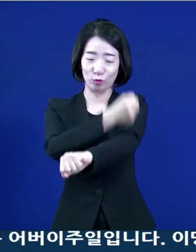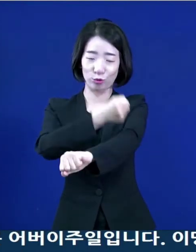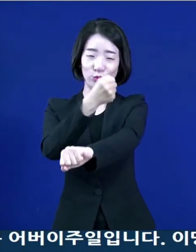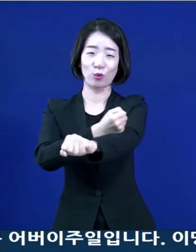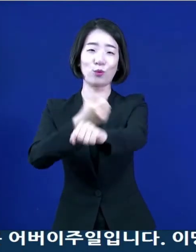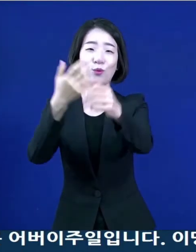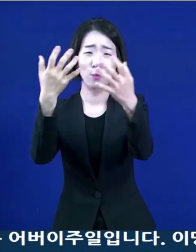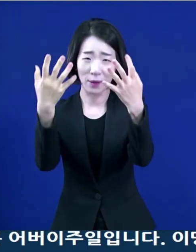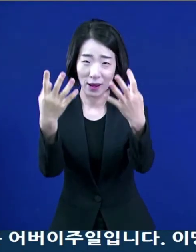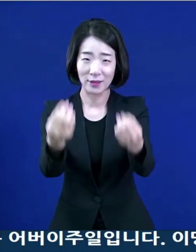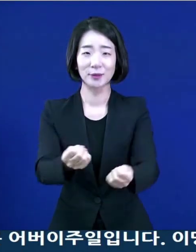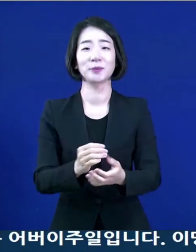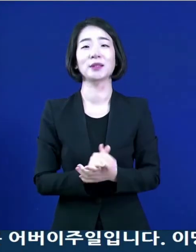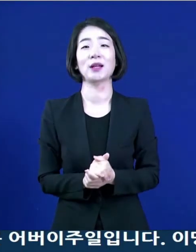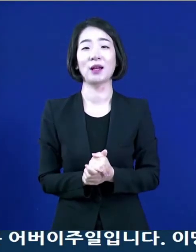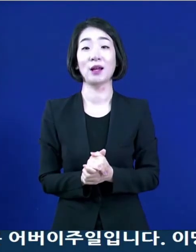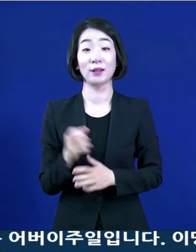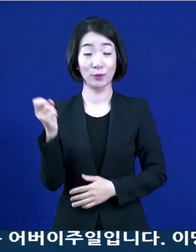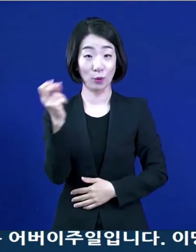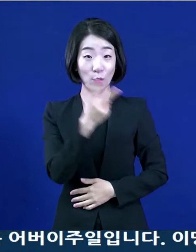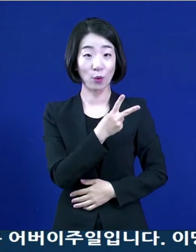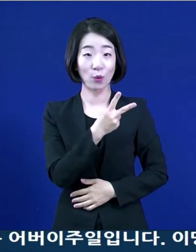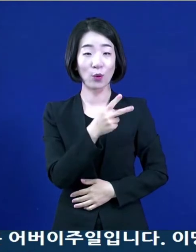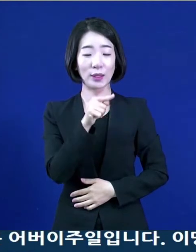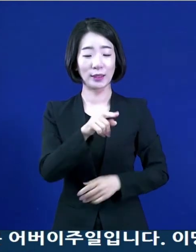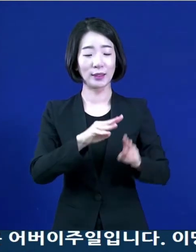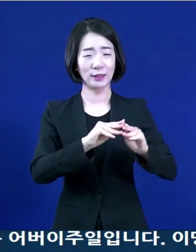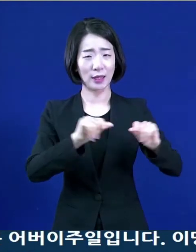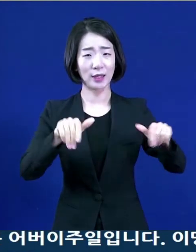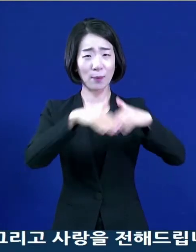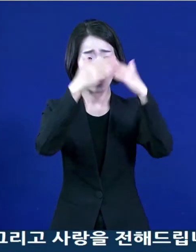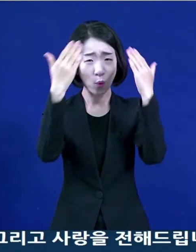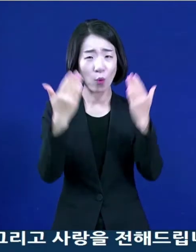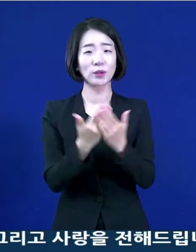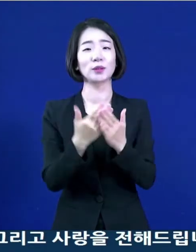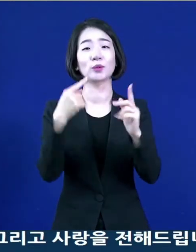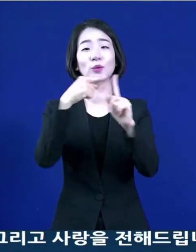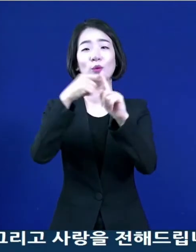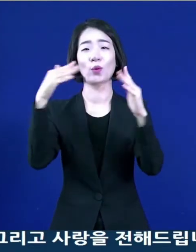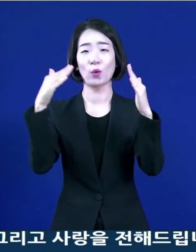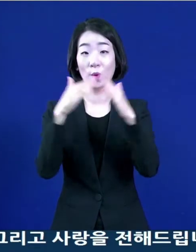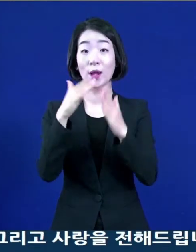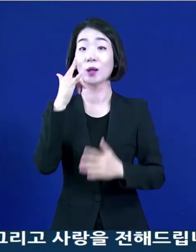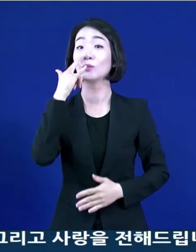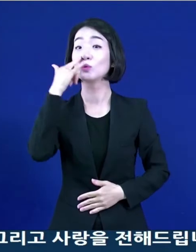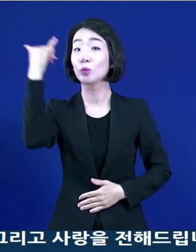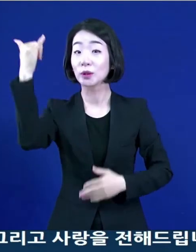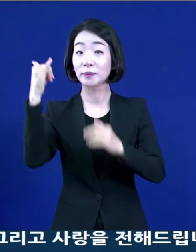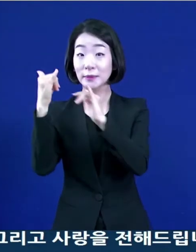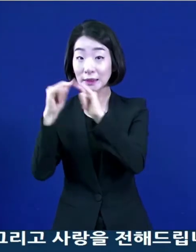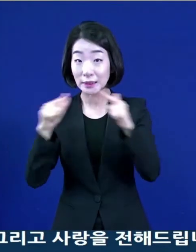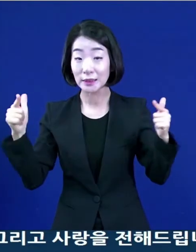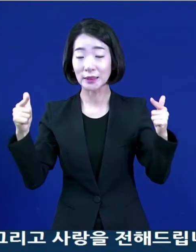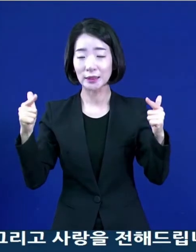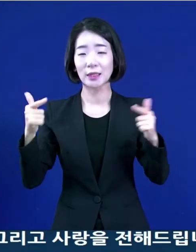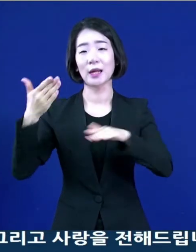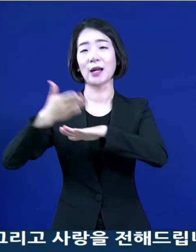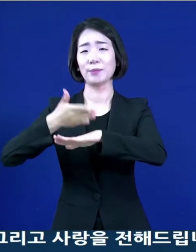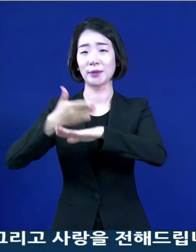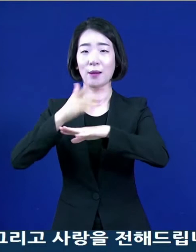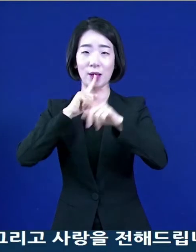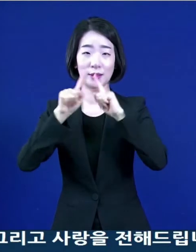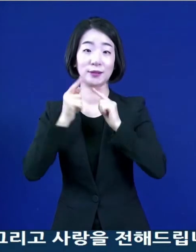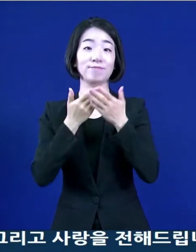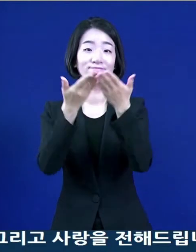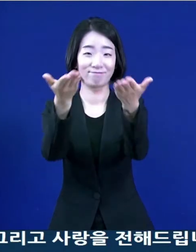충현교회 어버이들뿐만 아니라 이 땅의 모든 교회 어버이들께도 같은 감사의 마음을